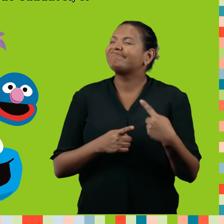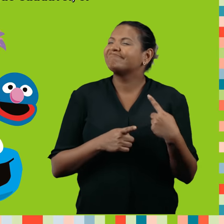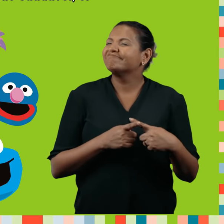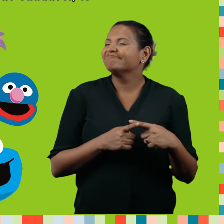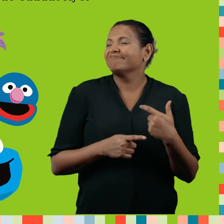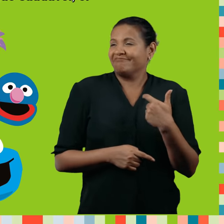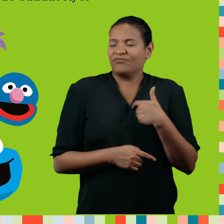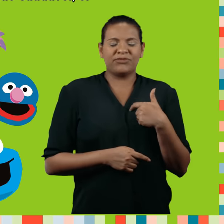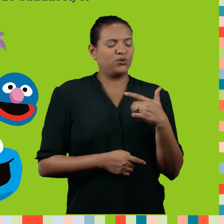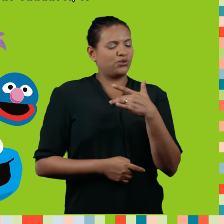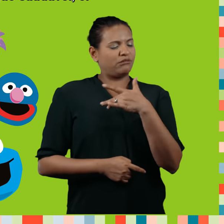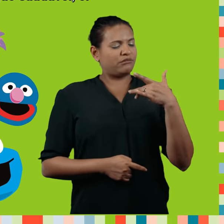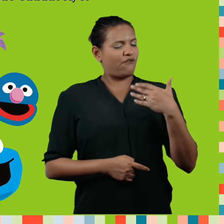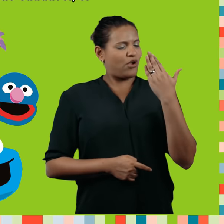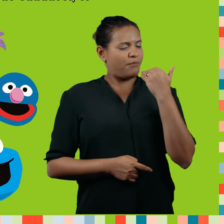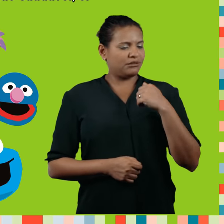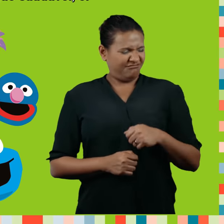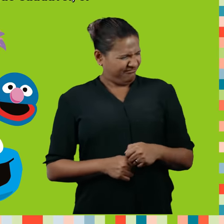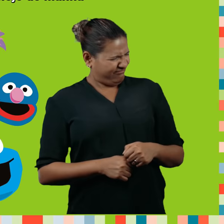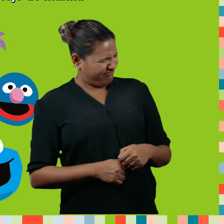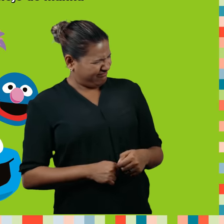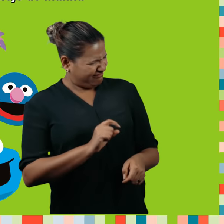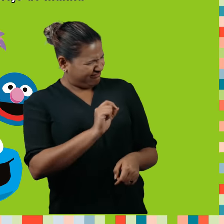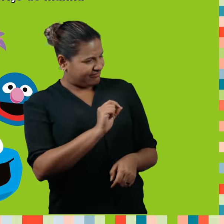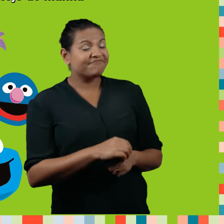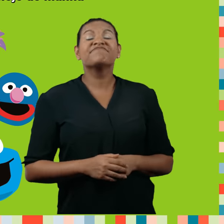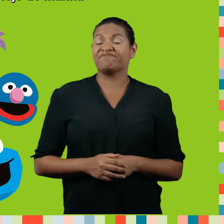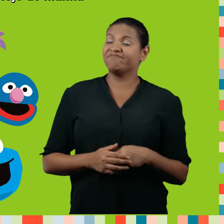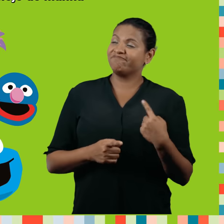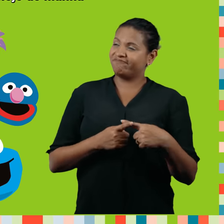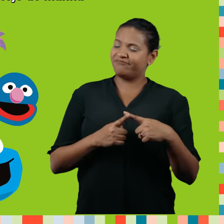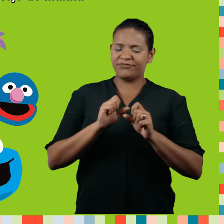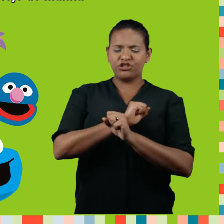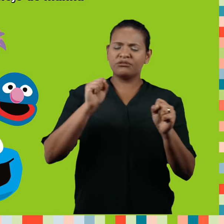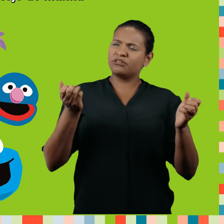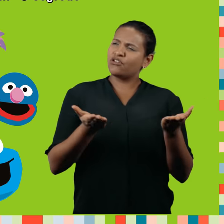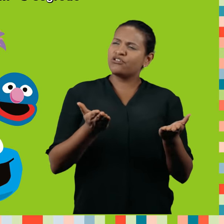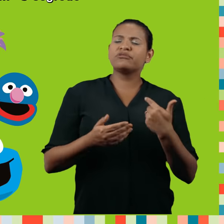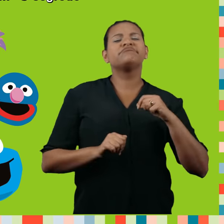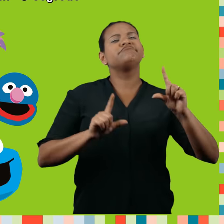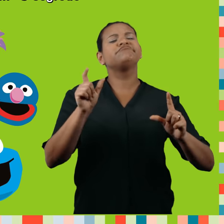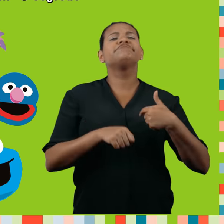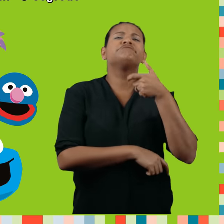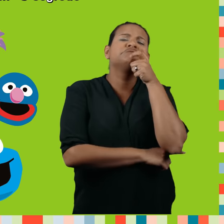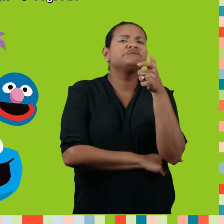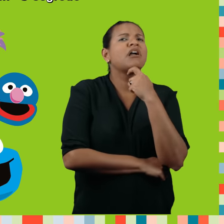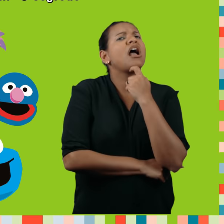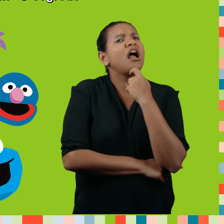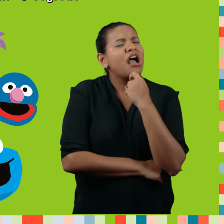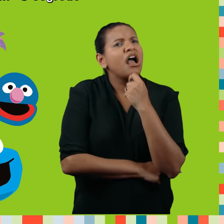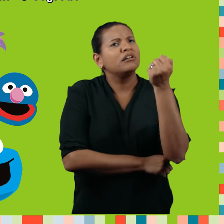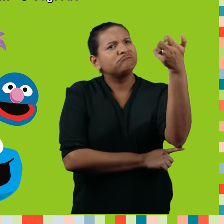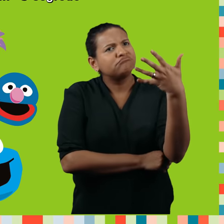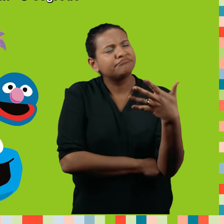Não! É pra minha alimentação saudável! É. Como é que é? É que hoje de manhã eu estava vendo TV e a moça falou